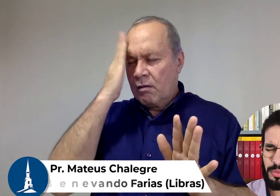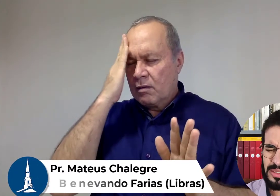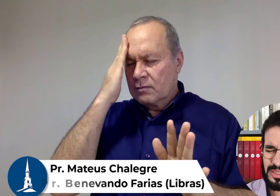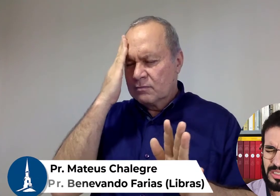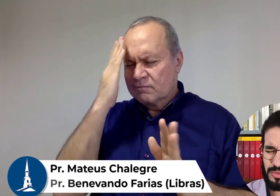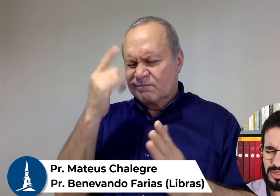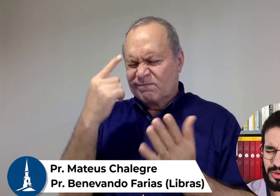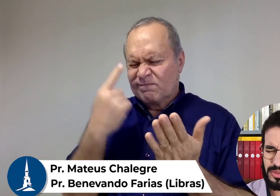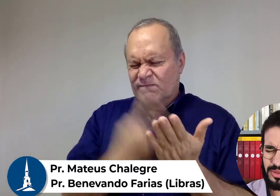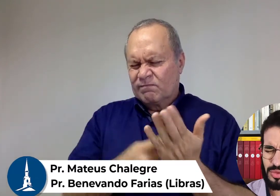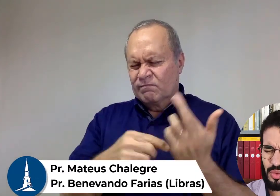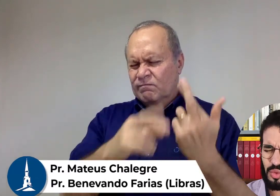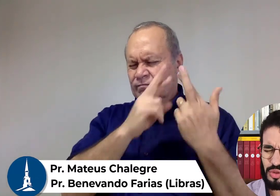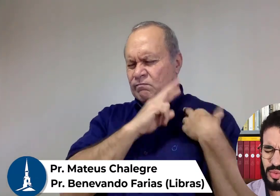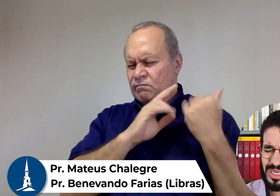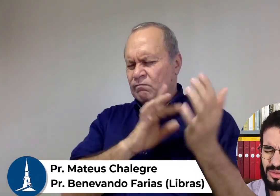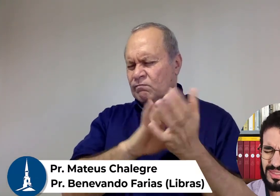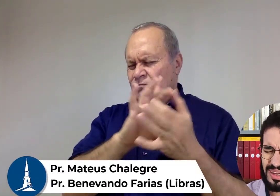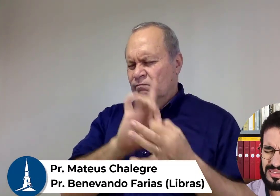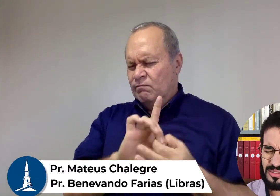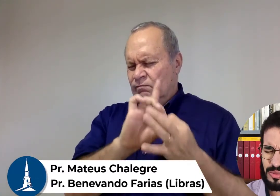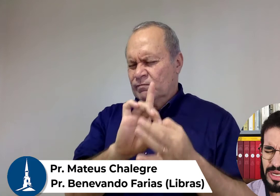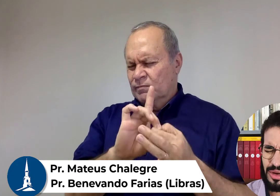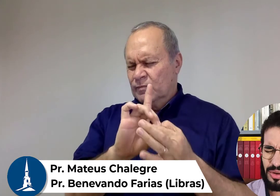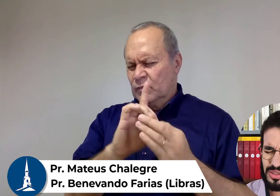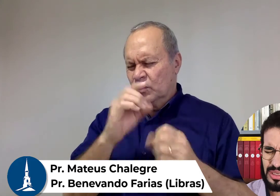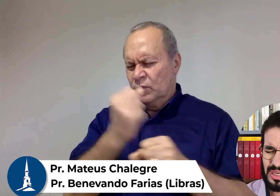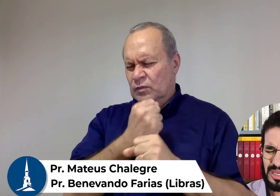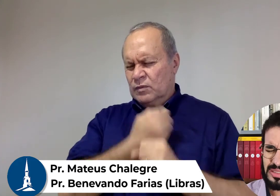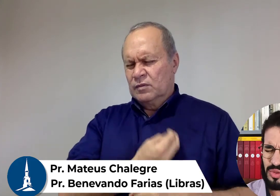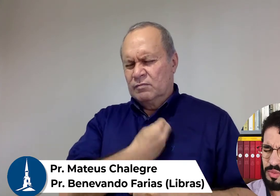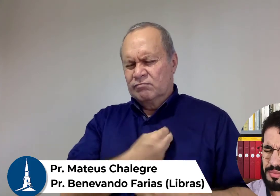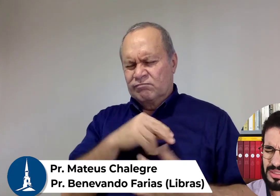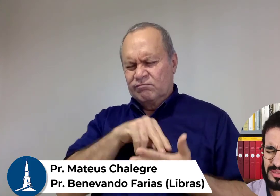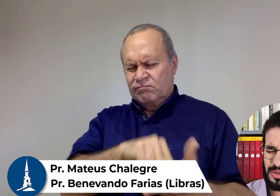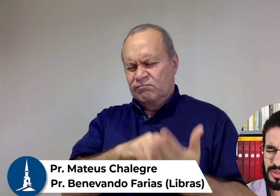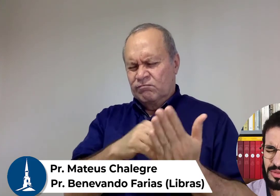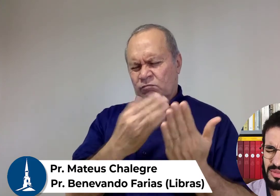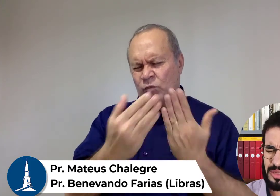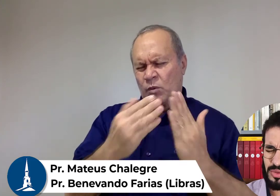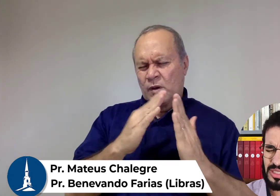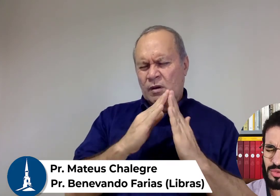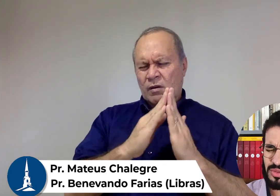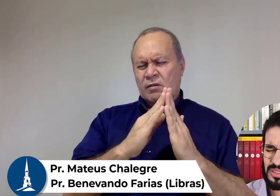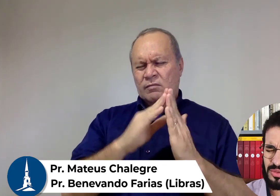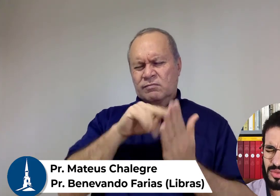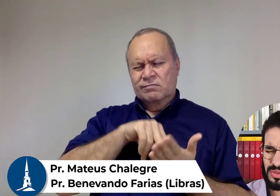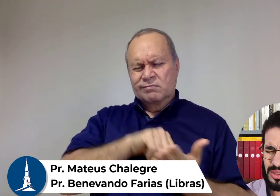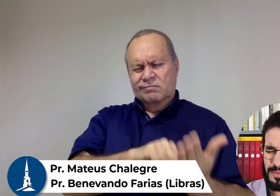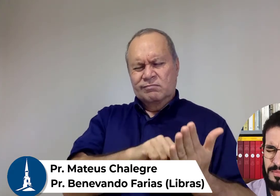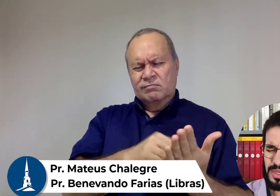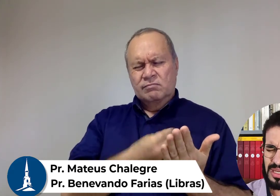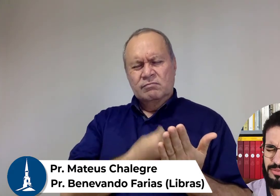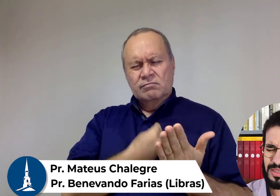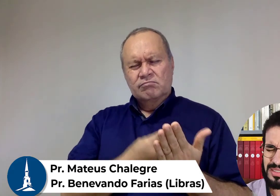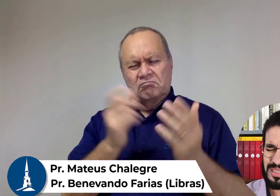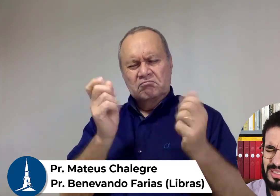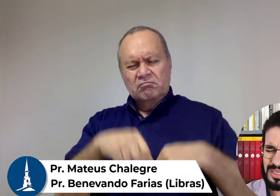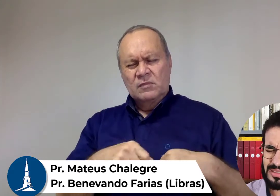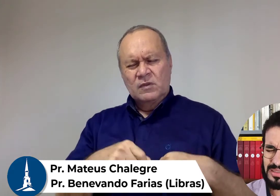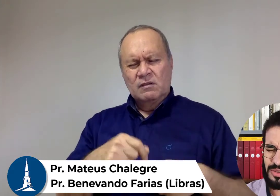a nos comprometermos, Senhor Deus, com construir a nossa casa sobre a rocha. Não nos permita, Senhor Deus, sermos seduzidos